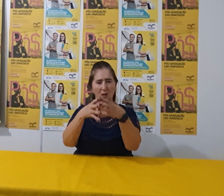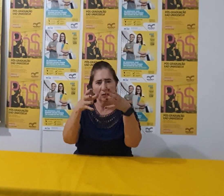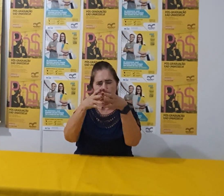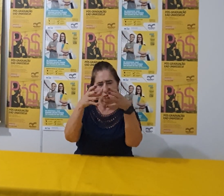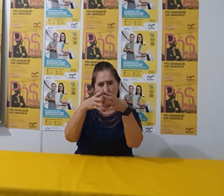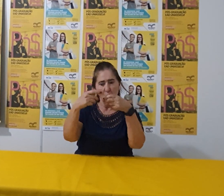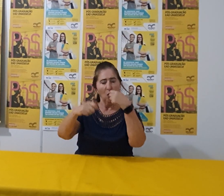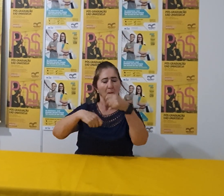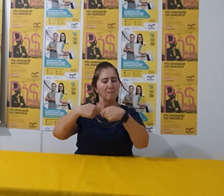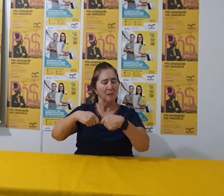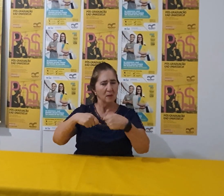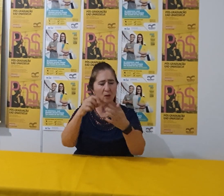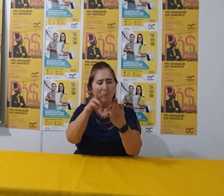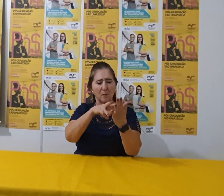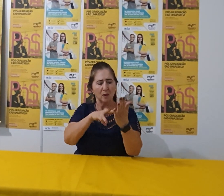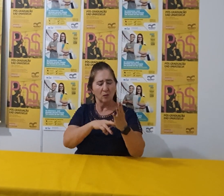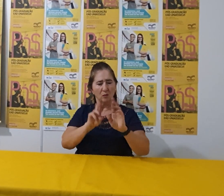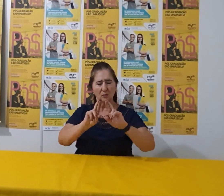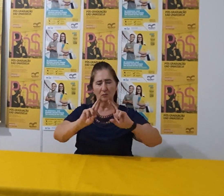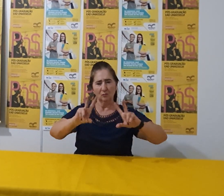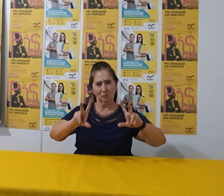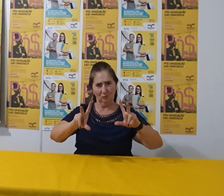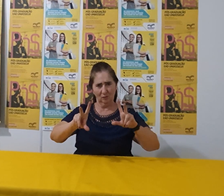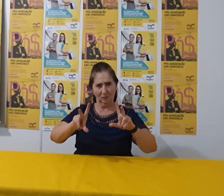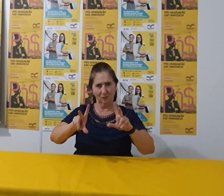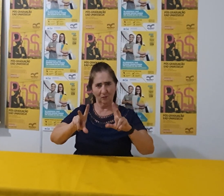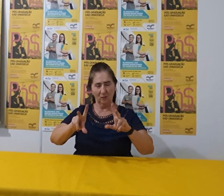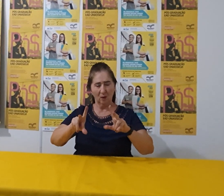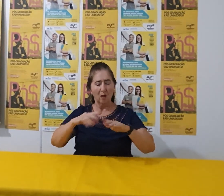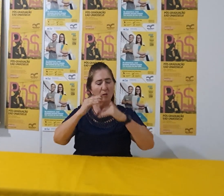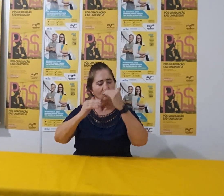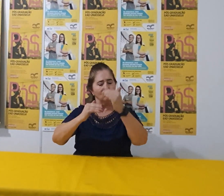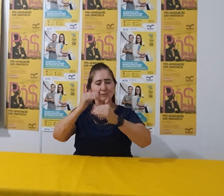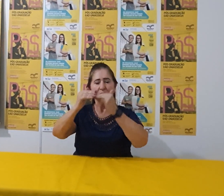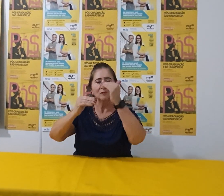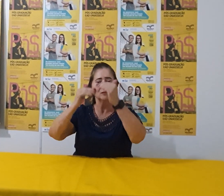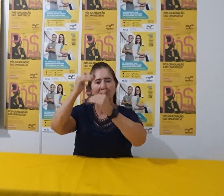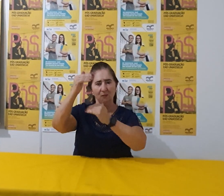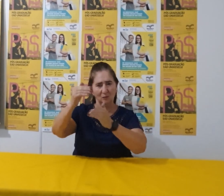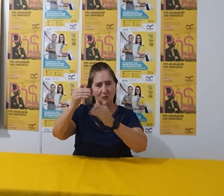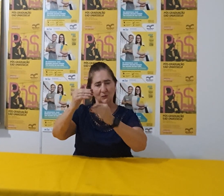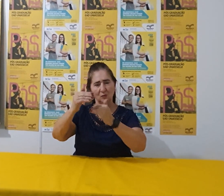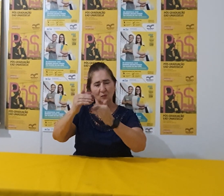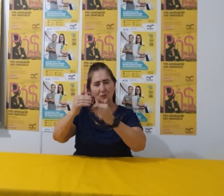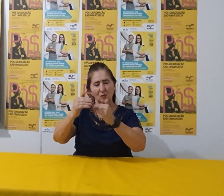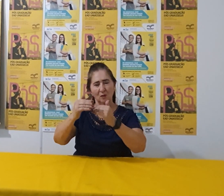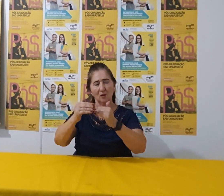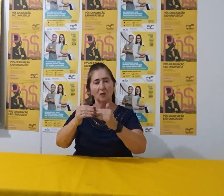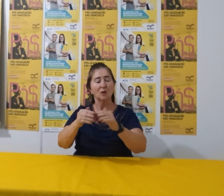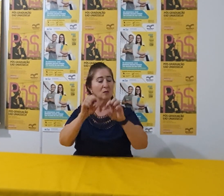uma metodologia diferenciada que propicie o processo de